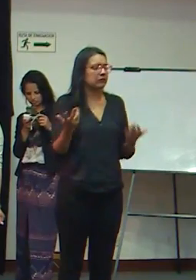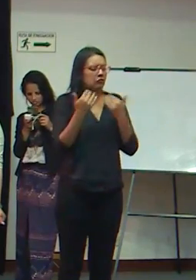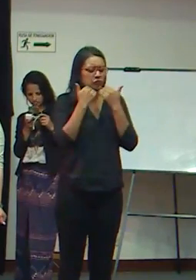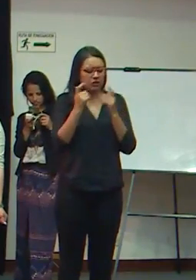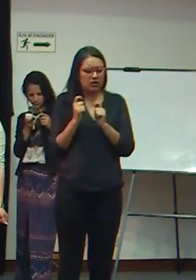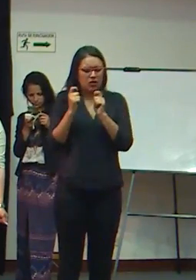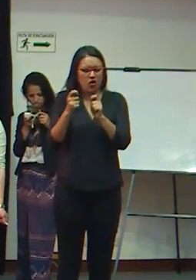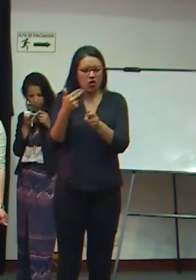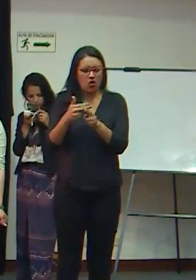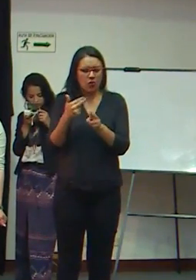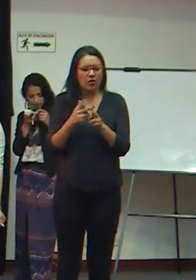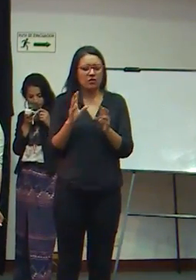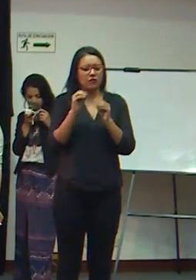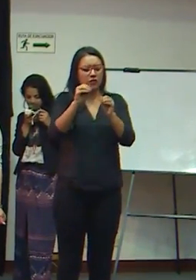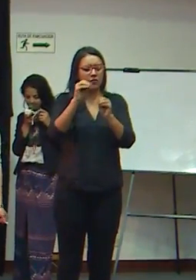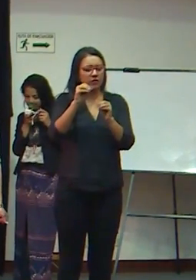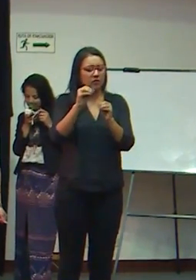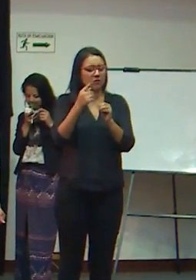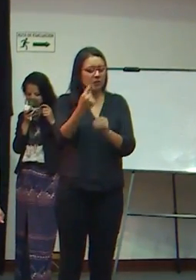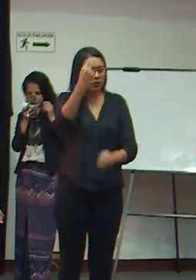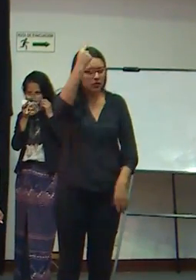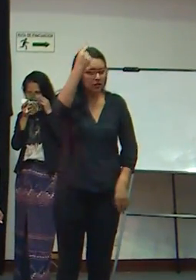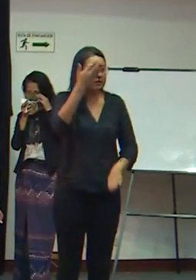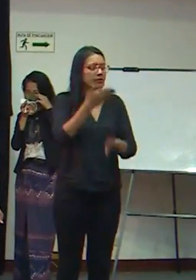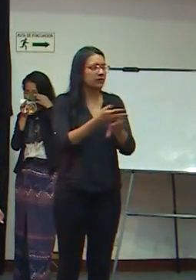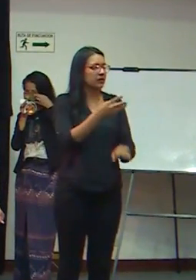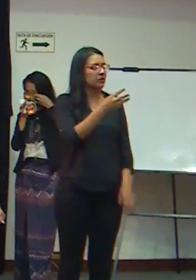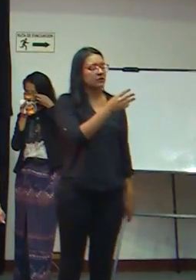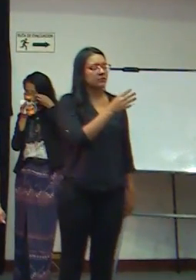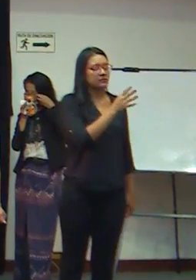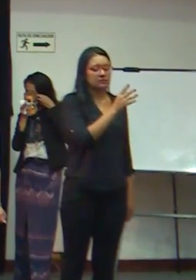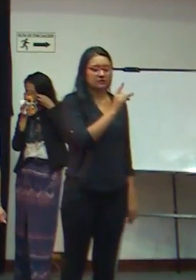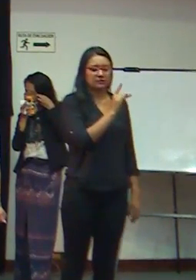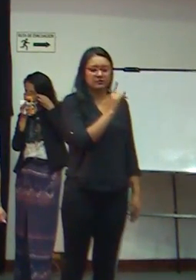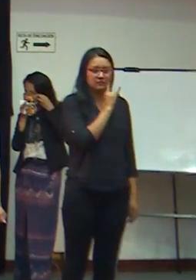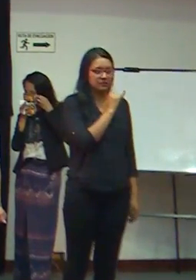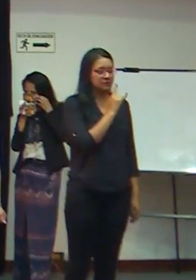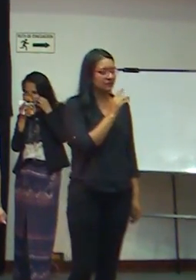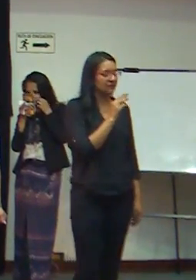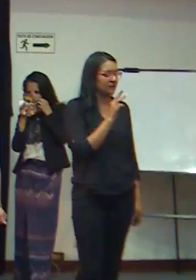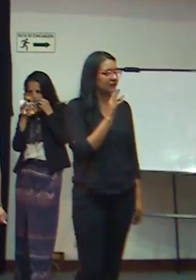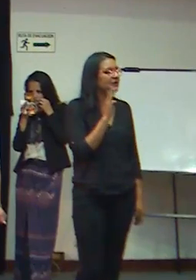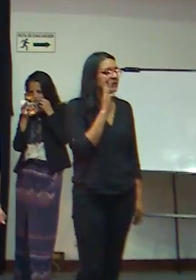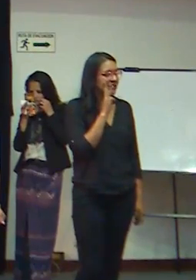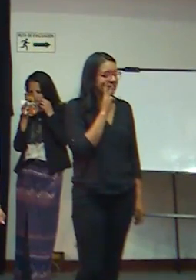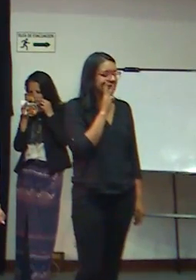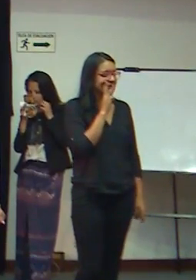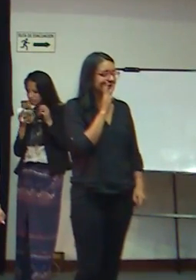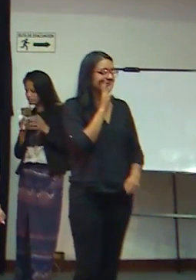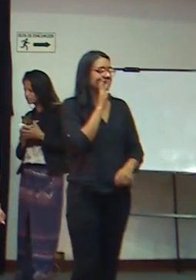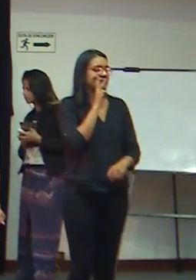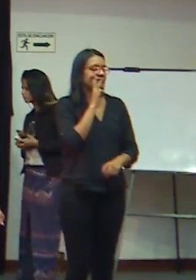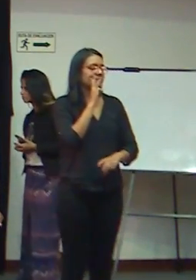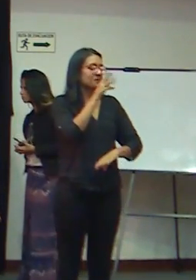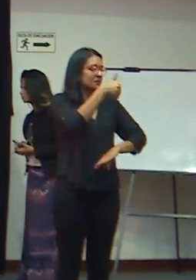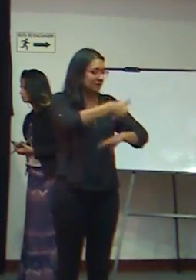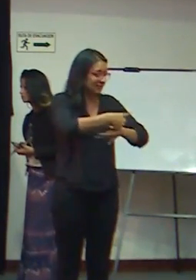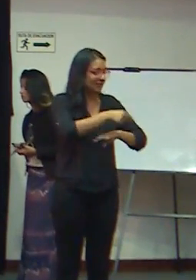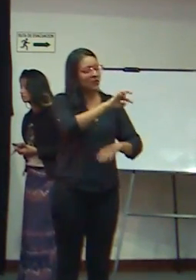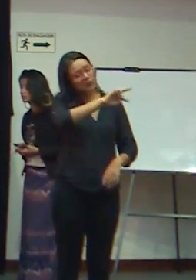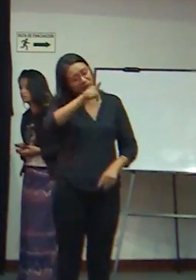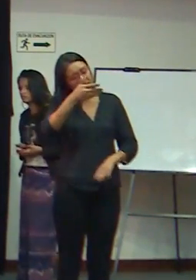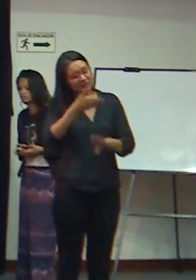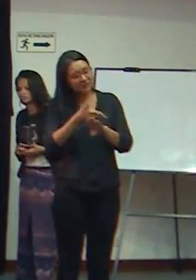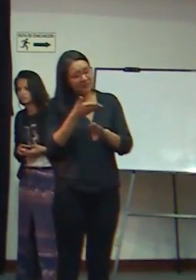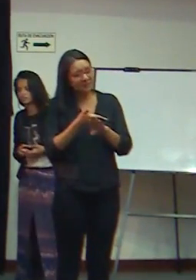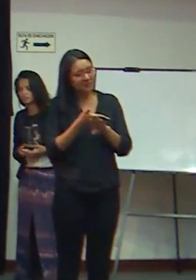cómo llamarla, o de formación política que propuso William. Entonces puede ser esa, pero pueden ser otras iniciativas,